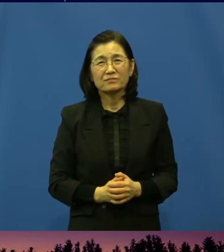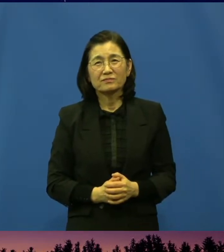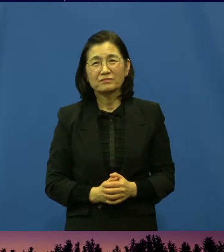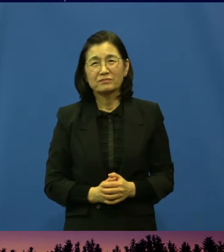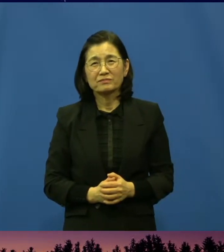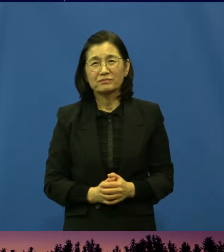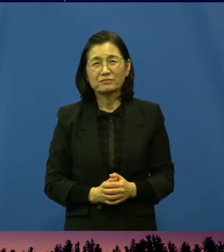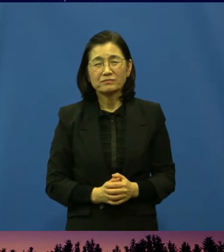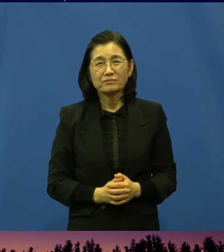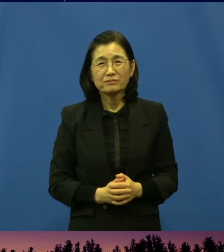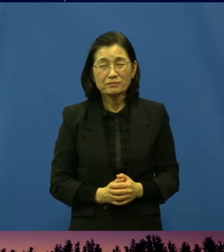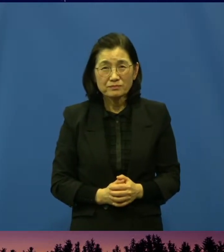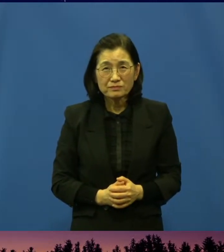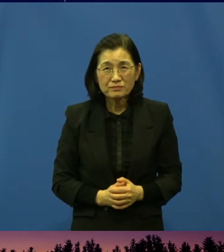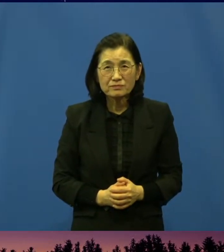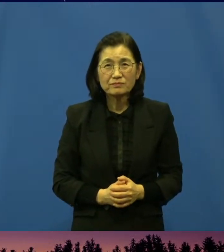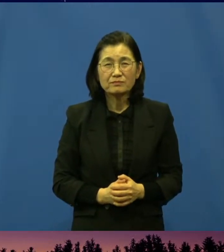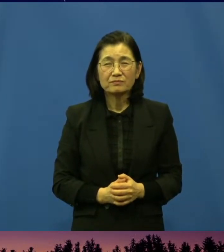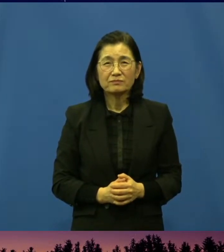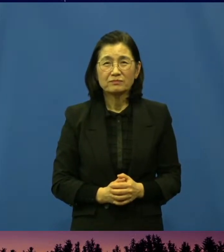그러니까 그건 뭐냐면,